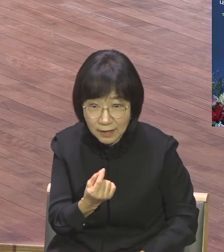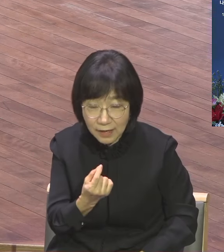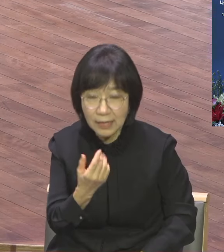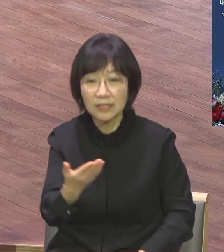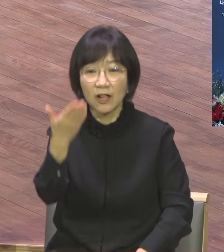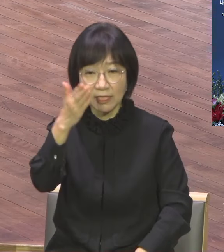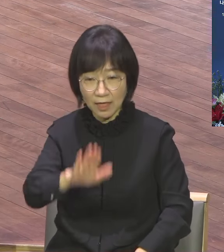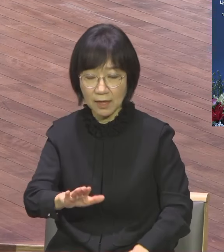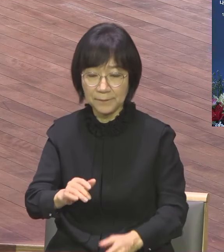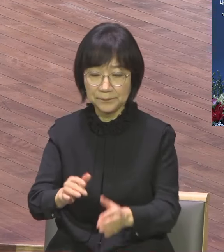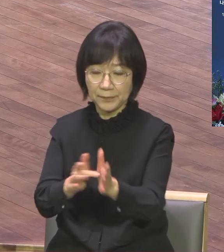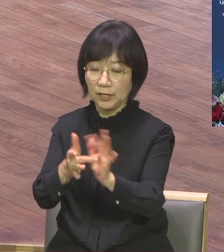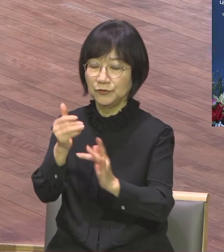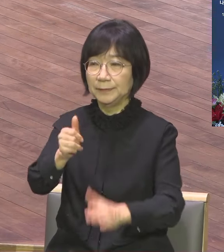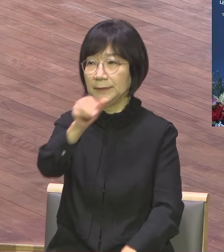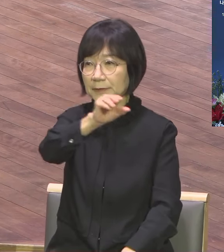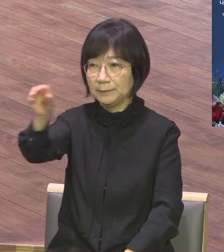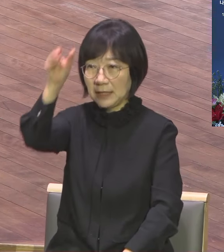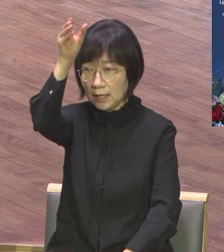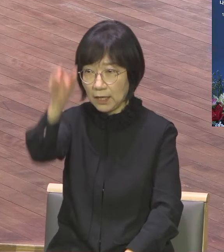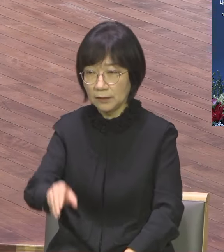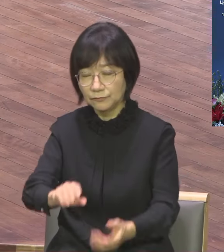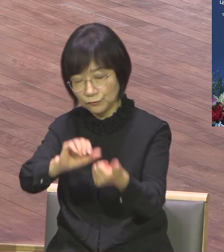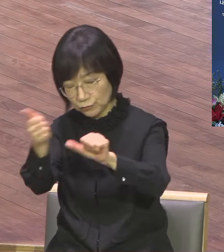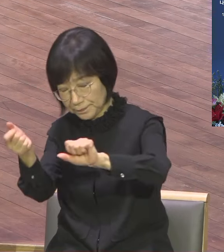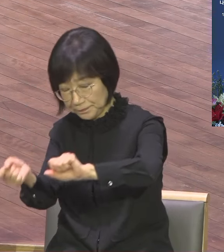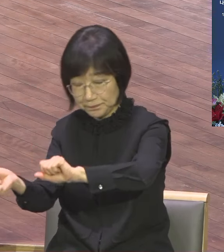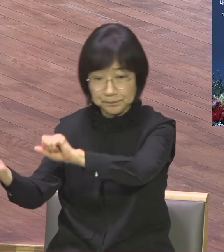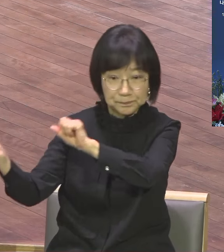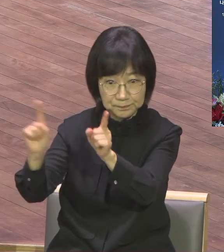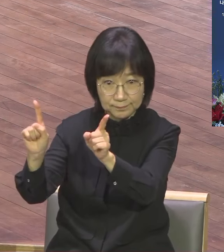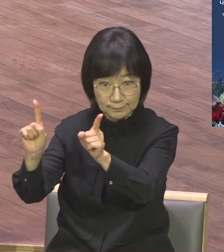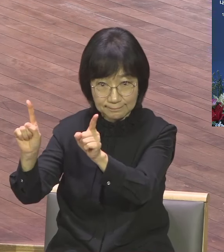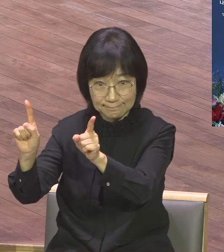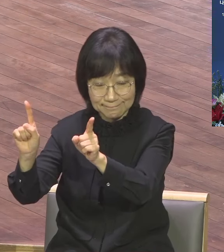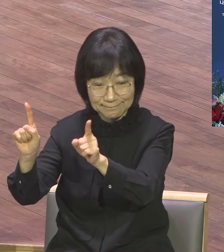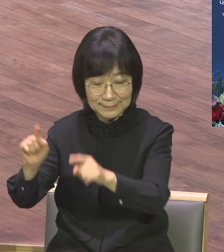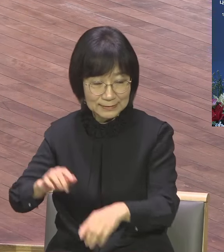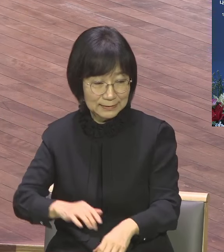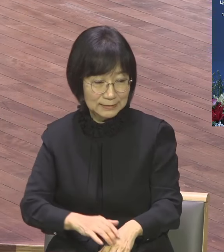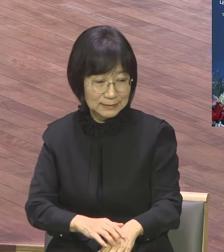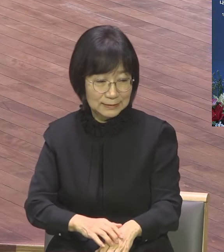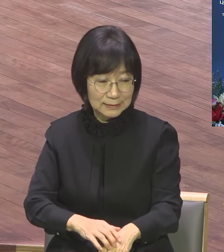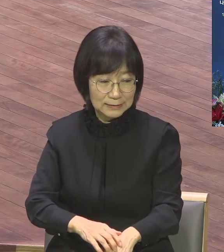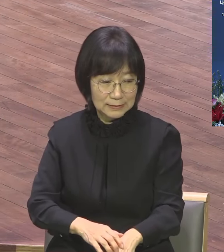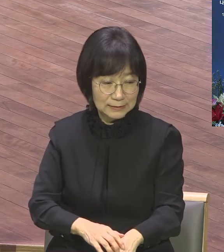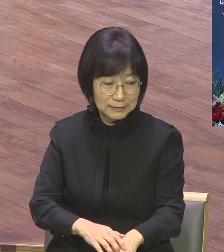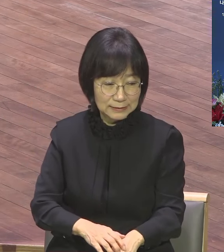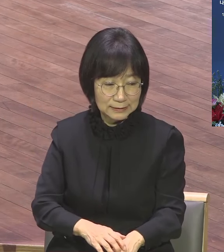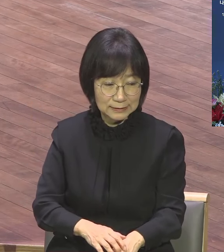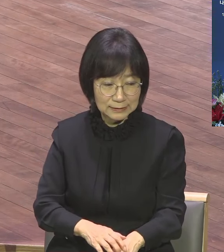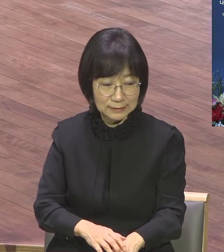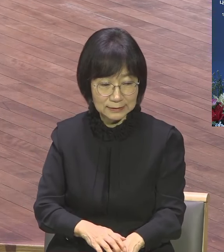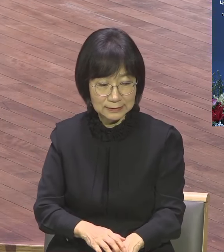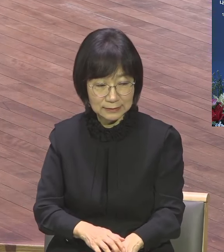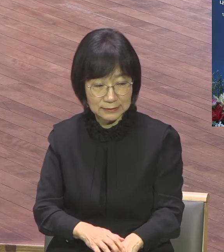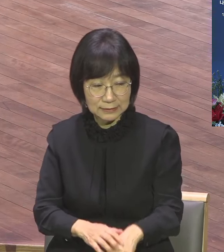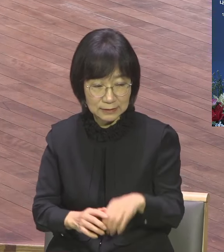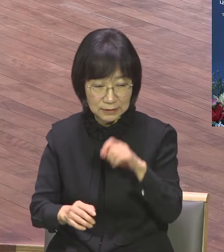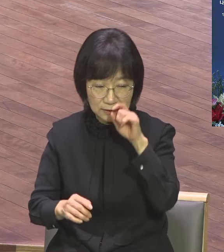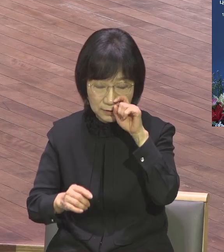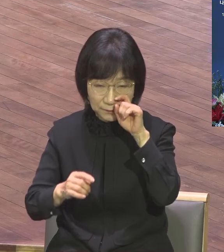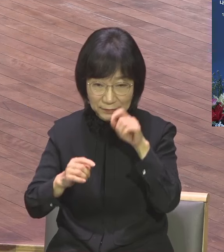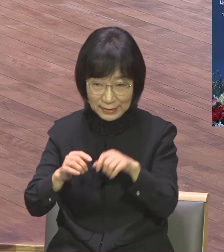예수님께서는 십자가 대속과 부활을 통해서 이 사명을 완전히 이루셨습니다. 단지 예수님께서 재림하실